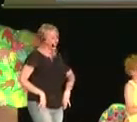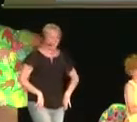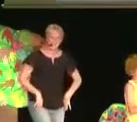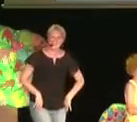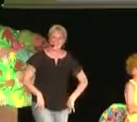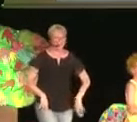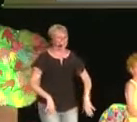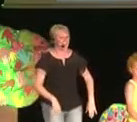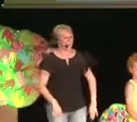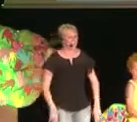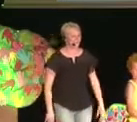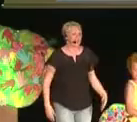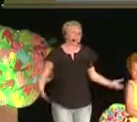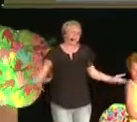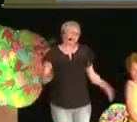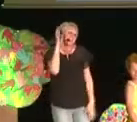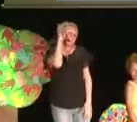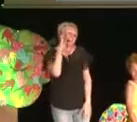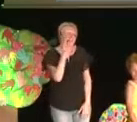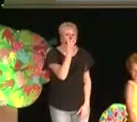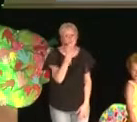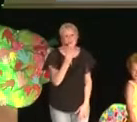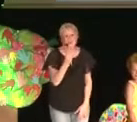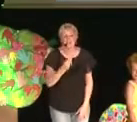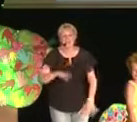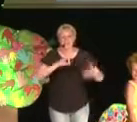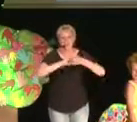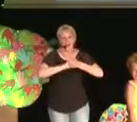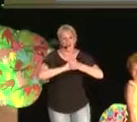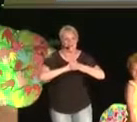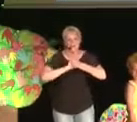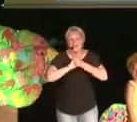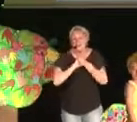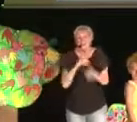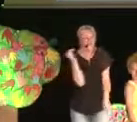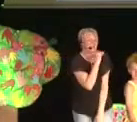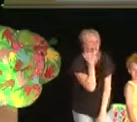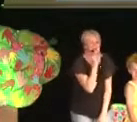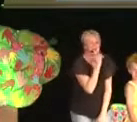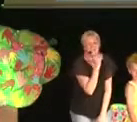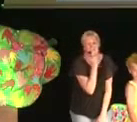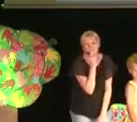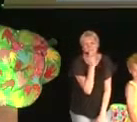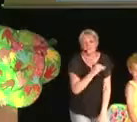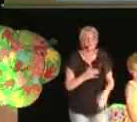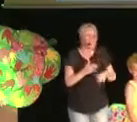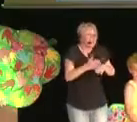oh, là, là, là, là, là, là. Et oui, c'était un gentil loup. C'était leur ami. Et il voulait se dépêcher vite, vite, vite